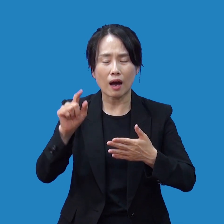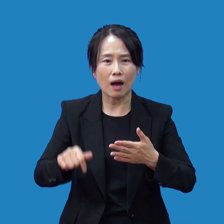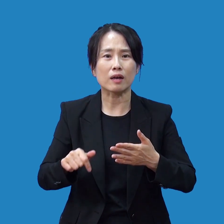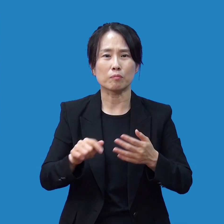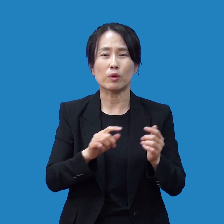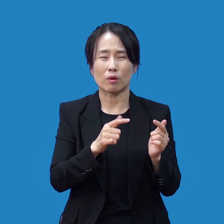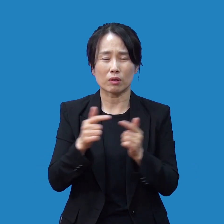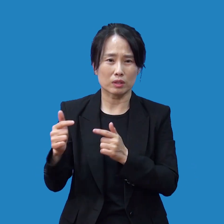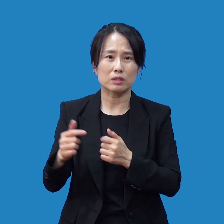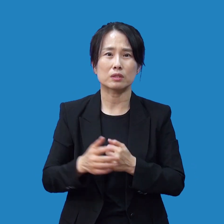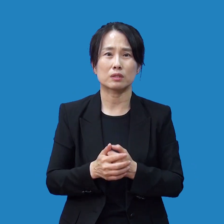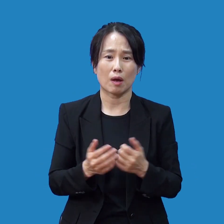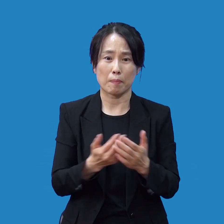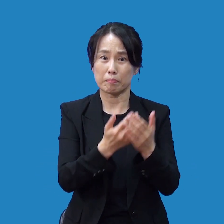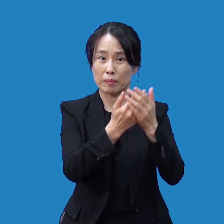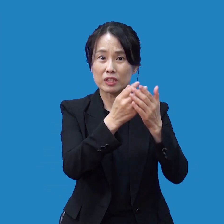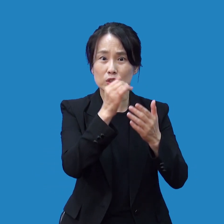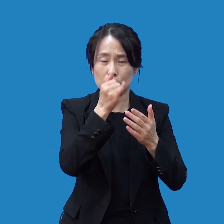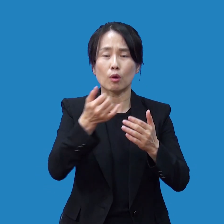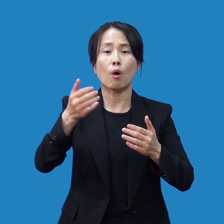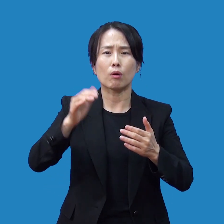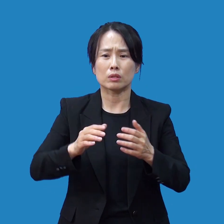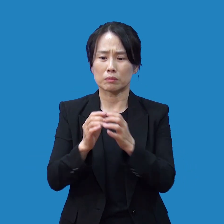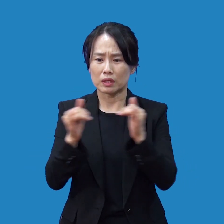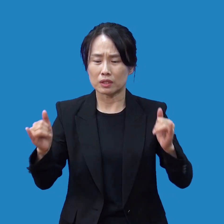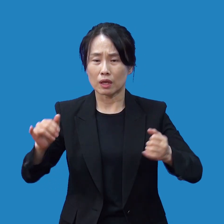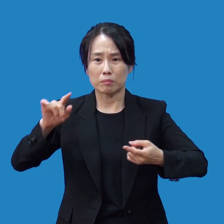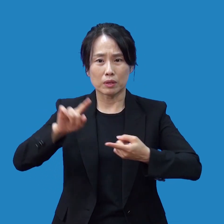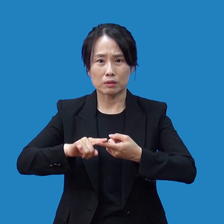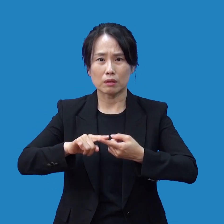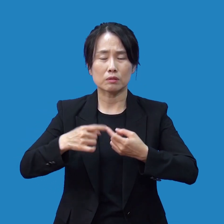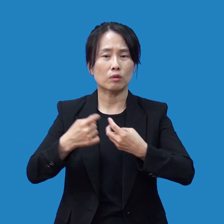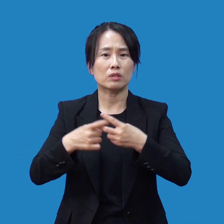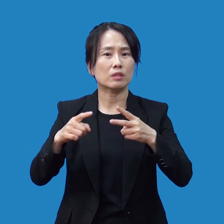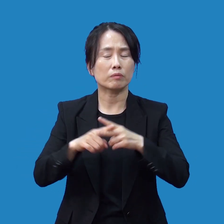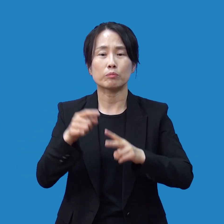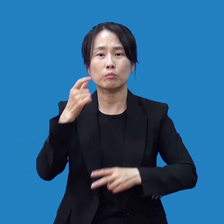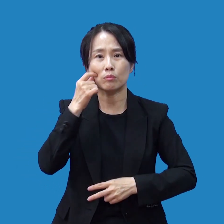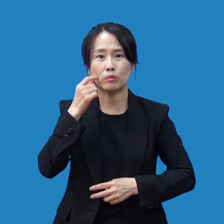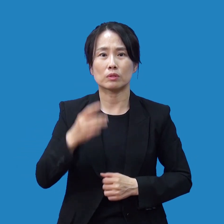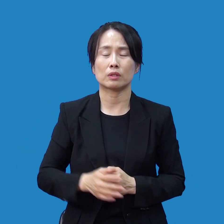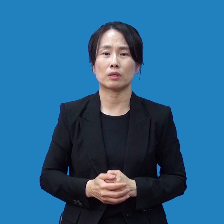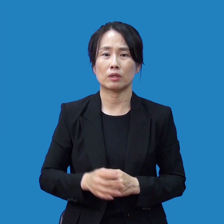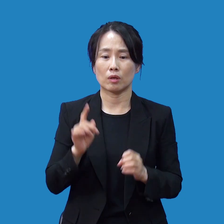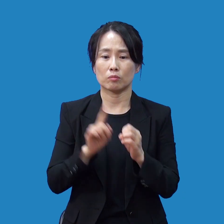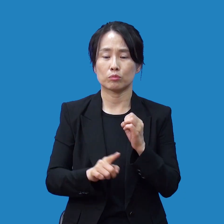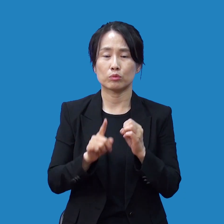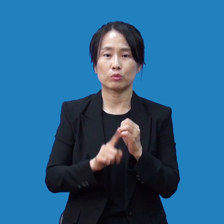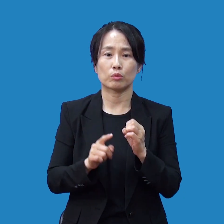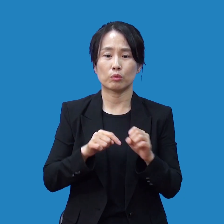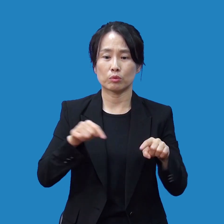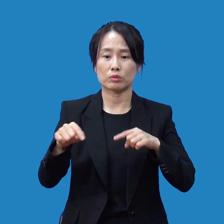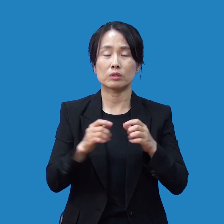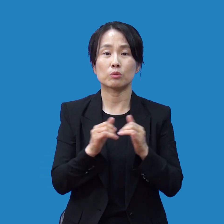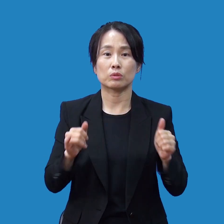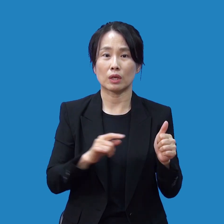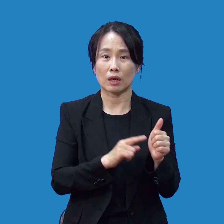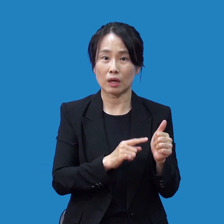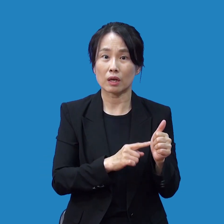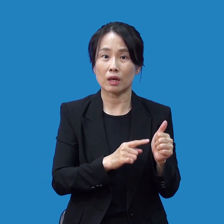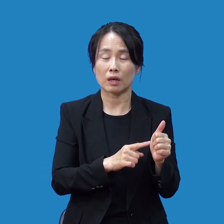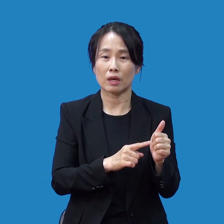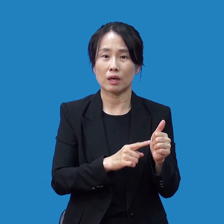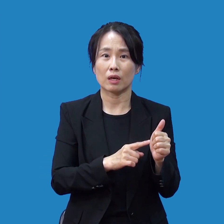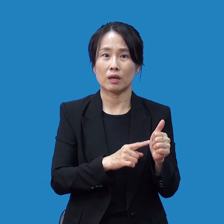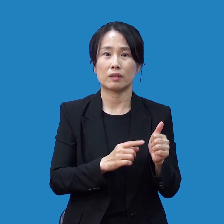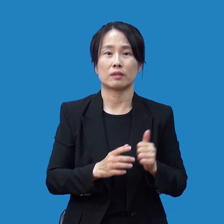존재의 깊이를 제대로 다 이해하지를 못합니다. 이 티베트 불교의 지도자 달라이 라마가 서구